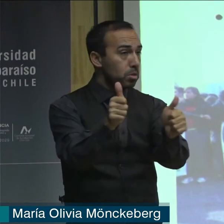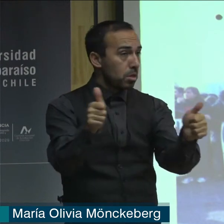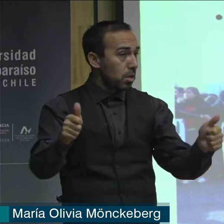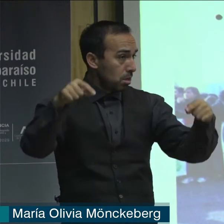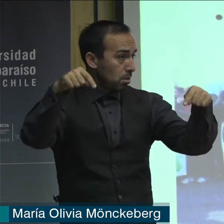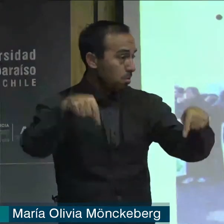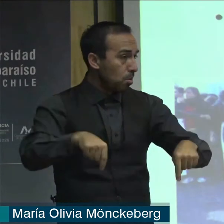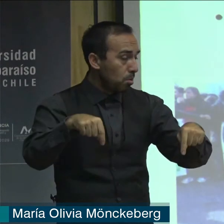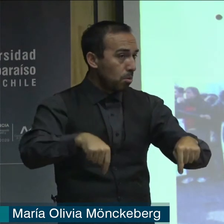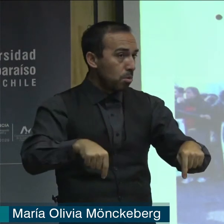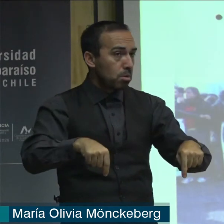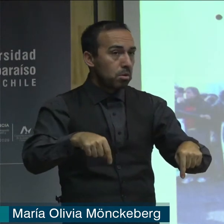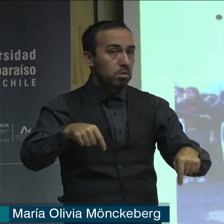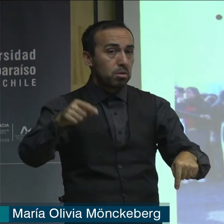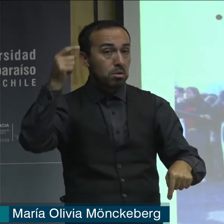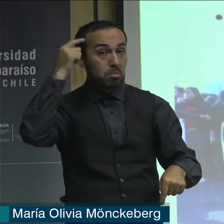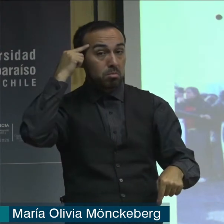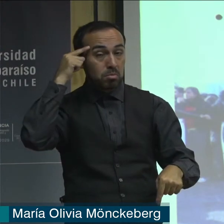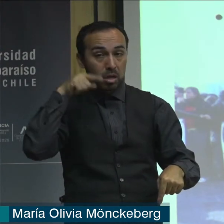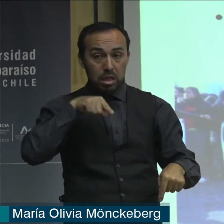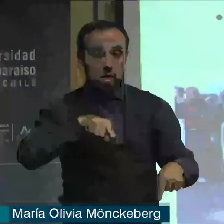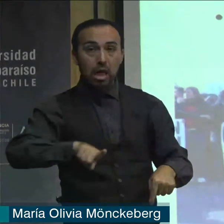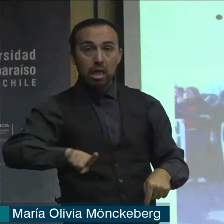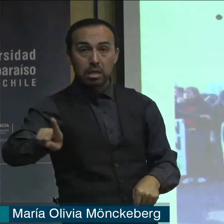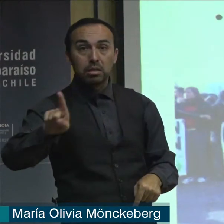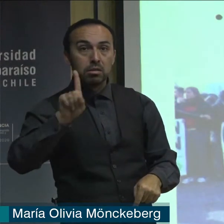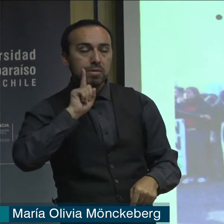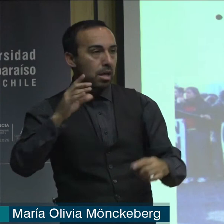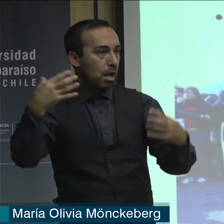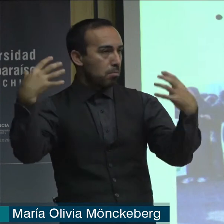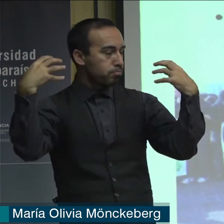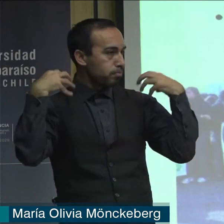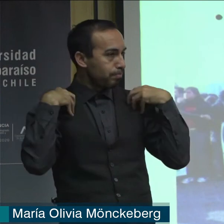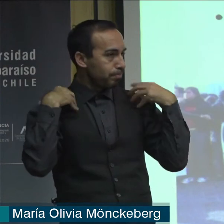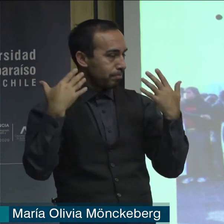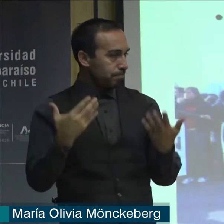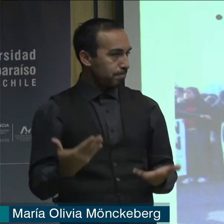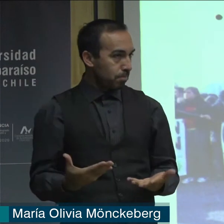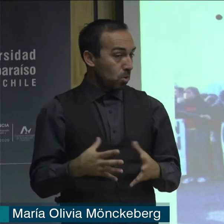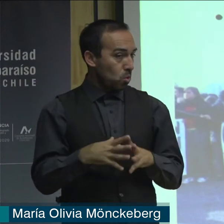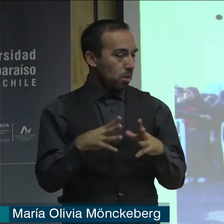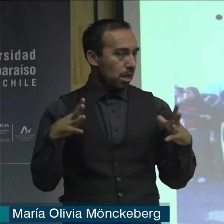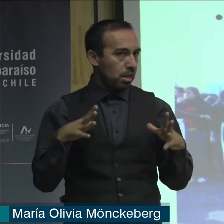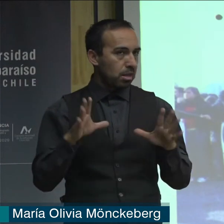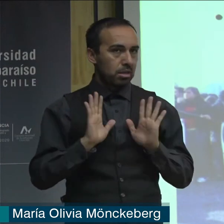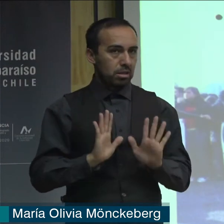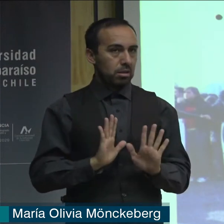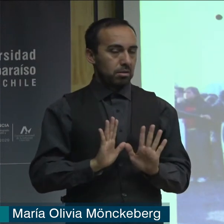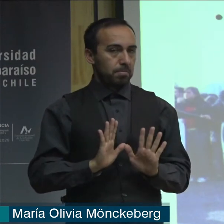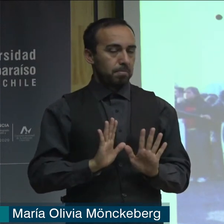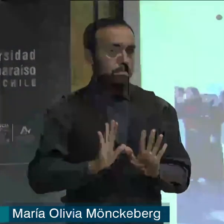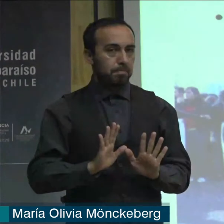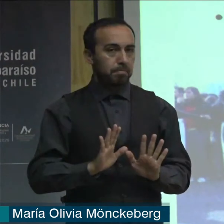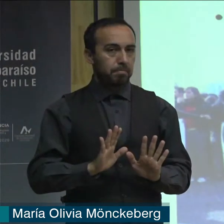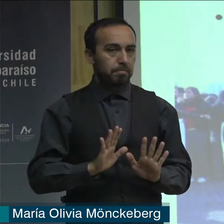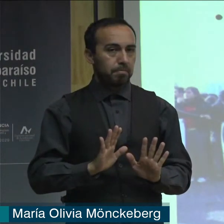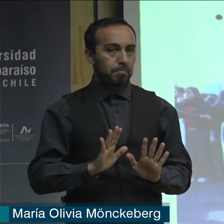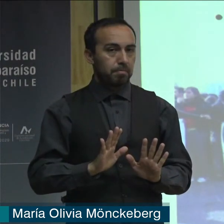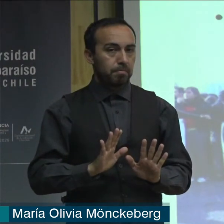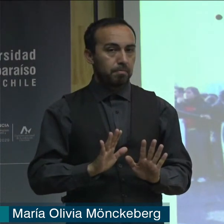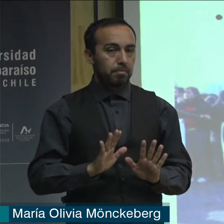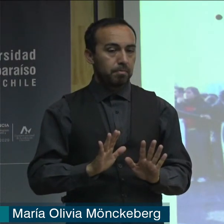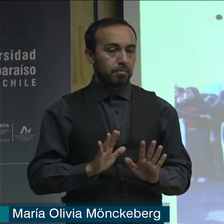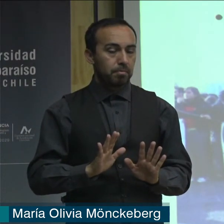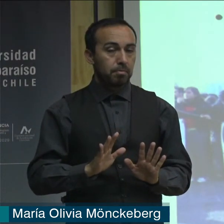que hoy día son gobiernos que hoy día tienen responsabilidades grande movimiento donde